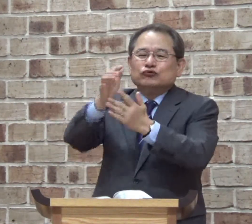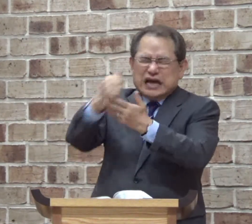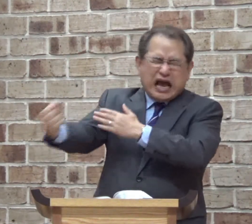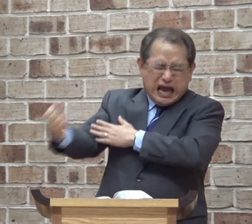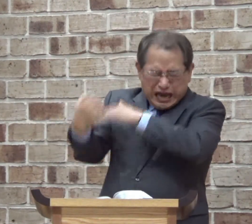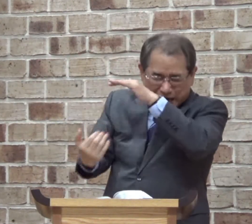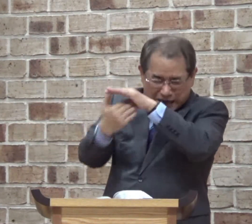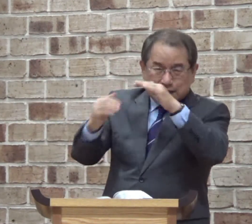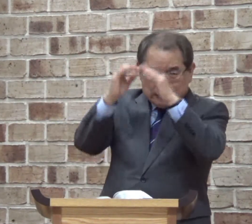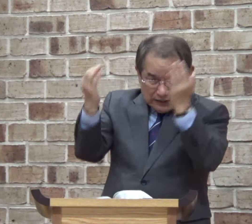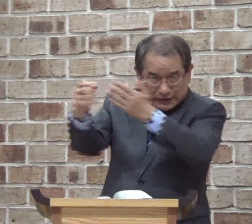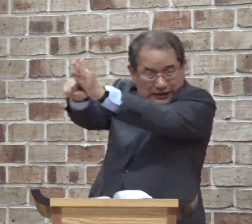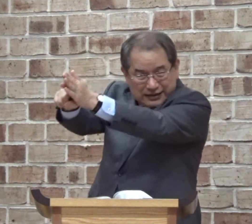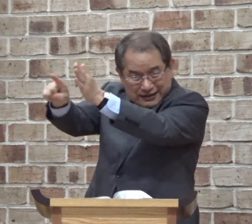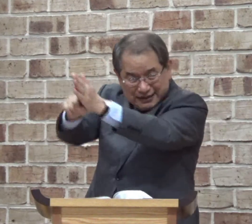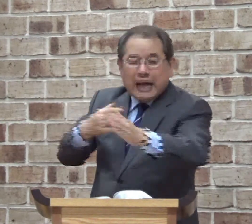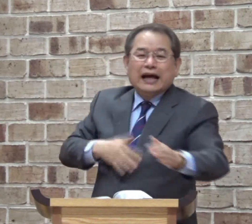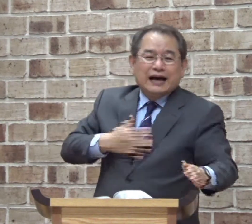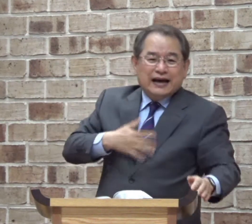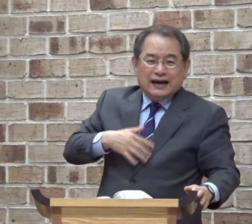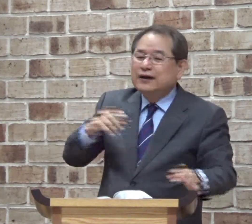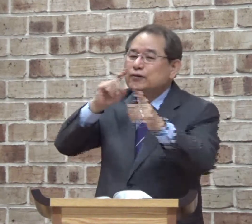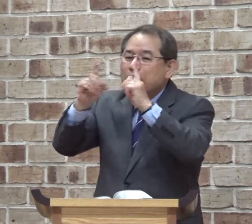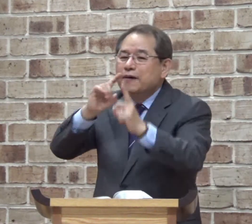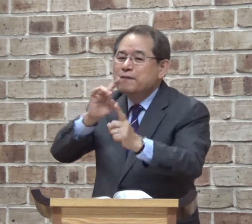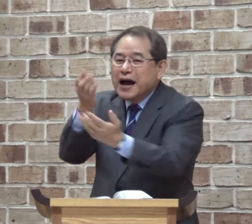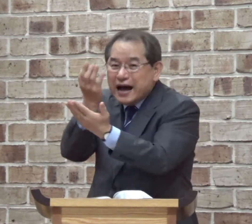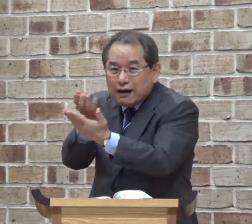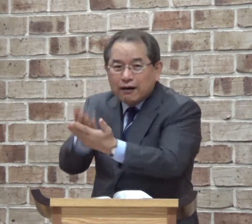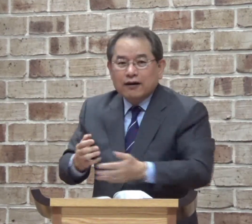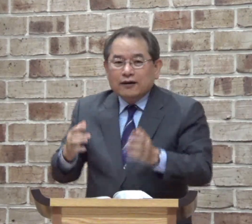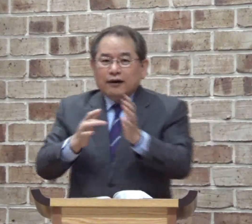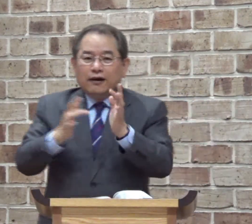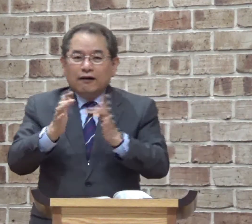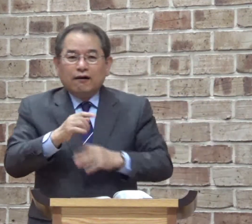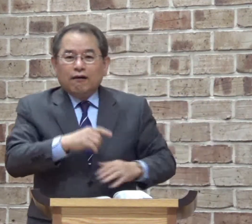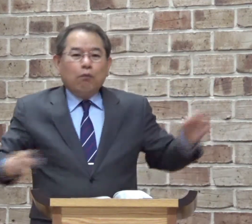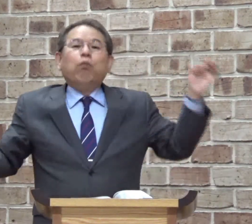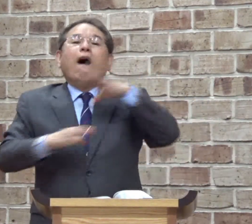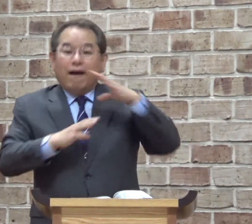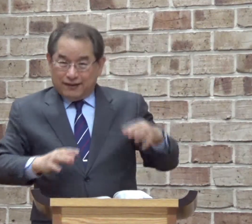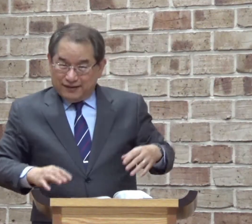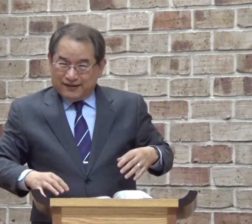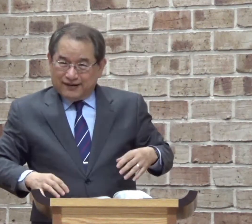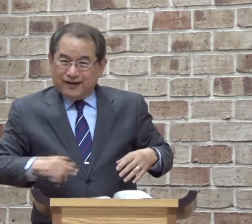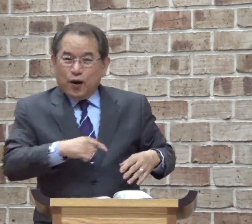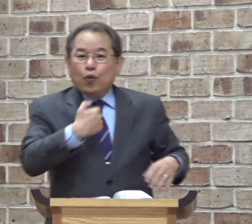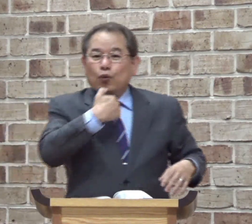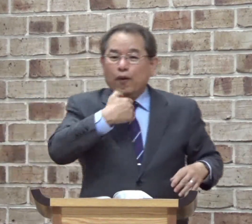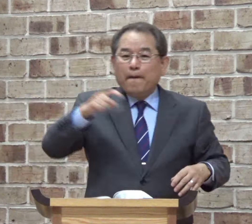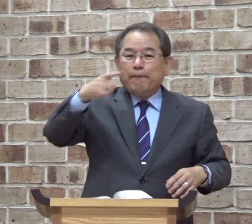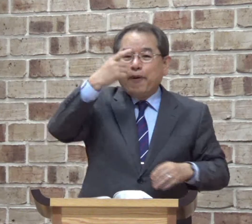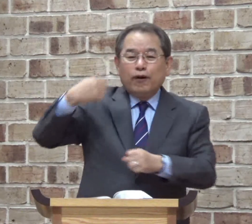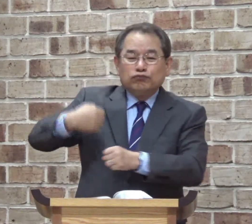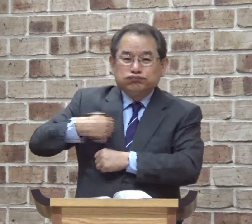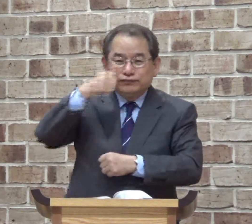말씀만 하여 주십시오 라고 이야기합니다. 이 백부장의 겸손, 그대의 믿음.